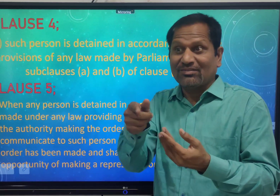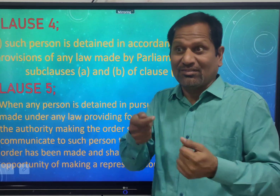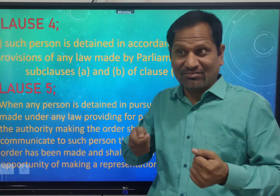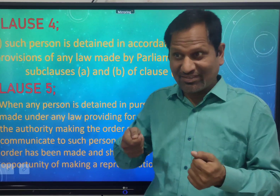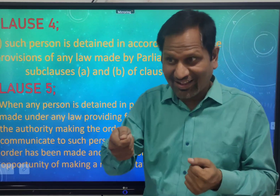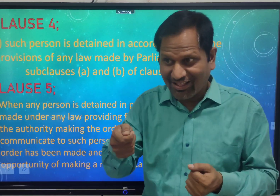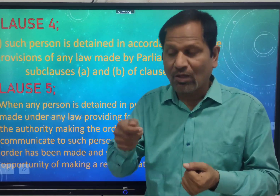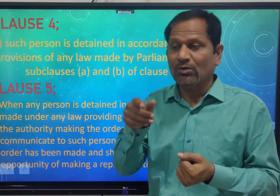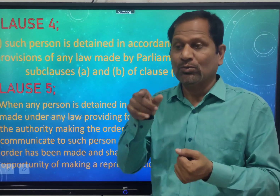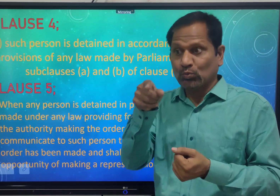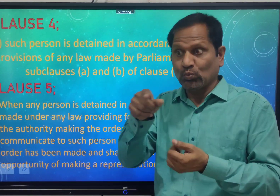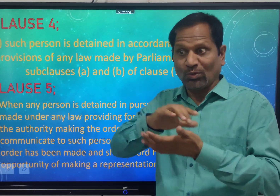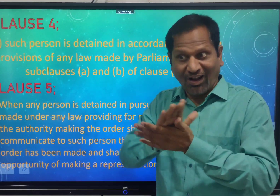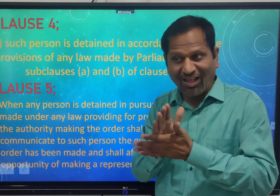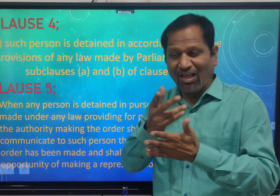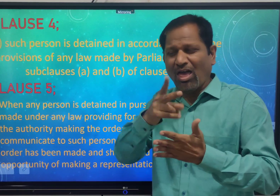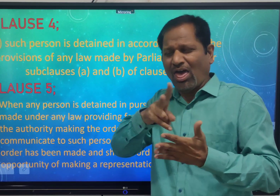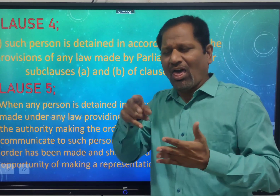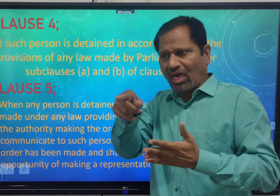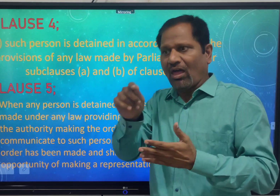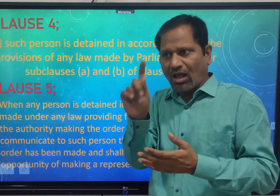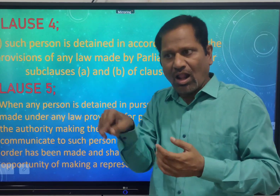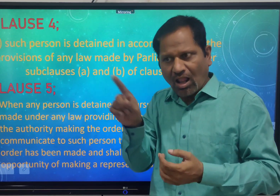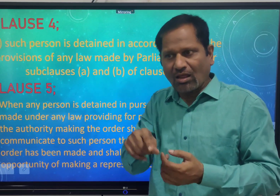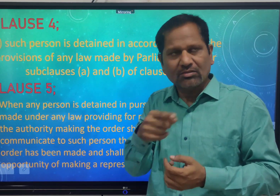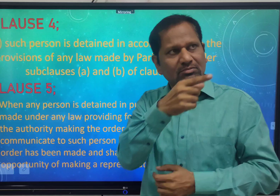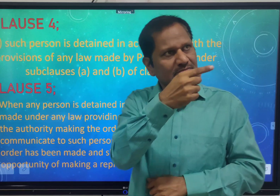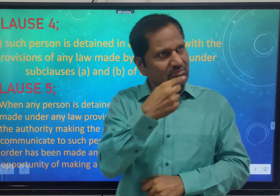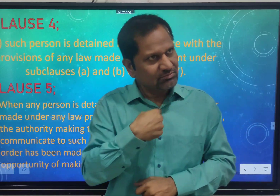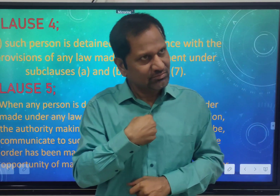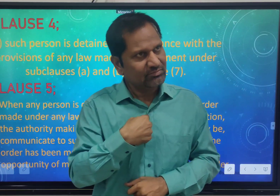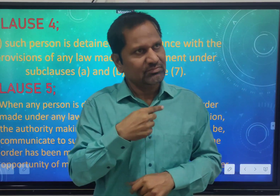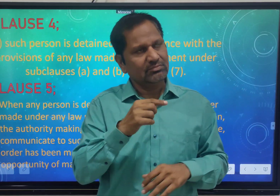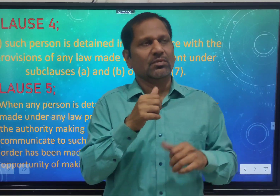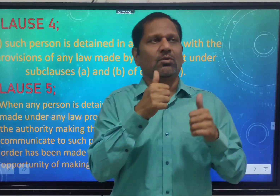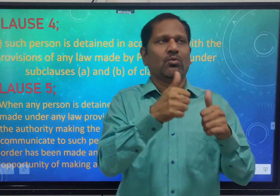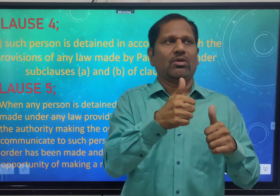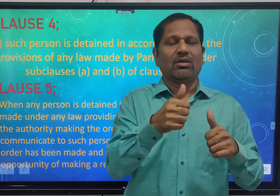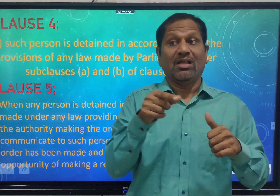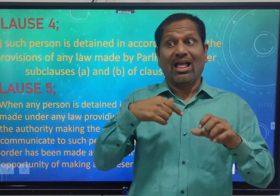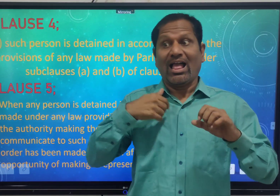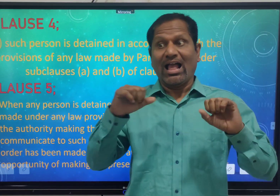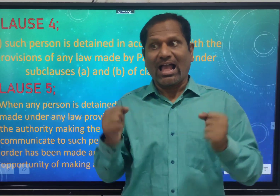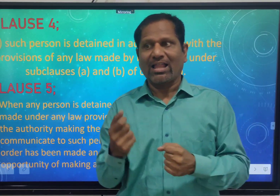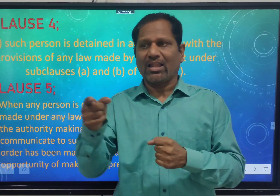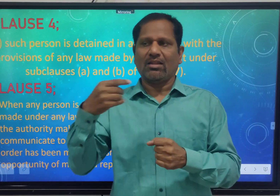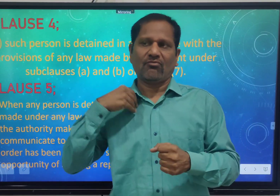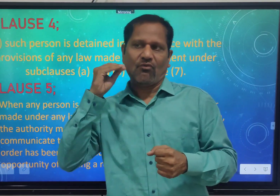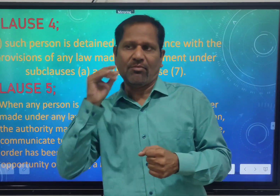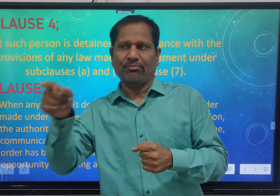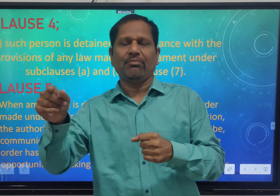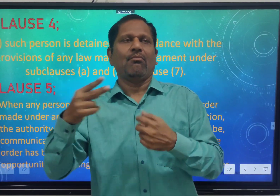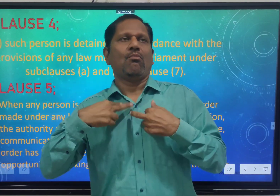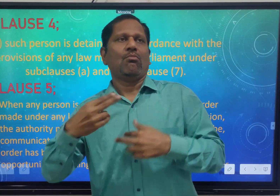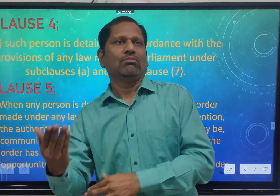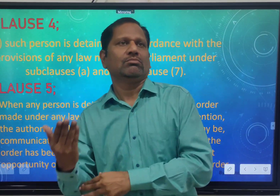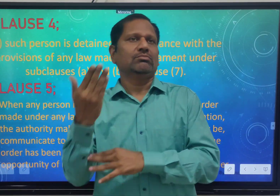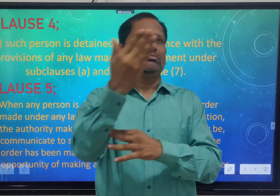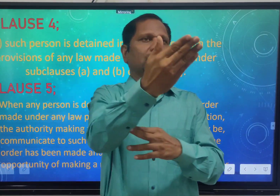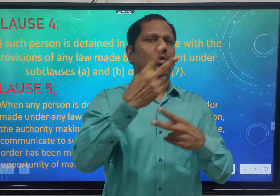बताना है कि आपने ये अपराध किया था, चोरी की थी या किसी के साथ हिंसा किया, बहुत सी बात है कि ये पहले चीज़ें